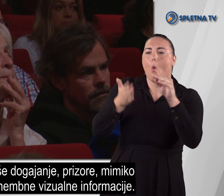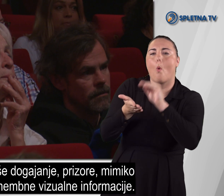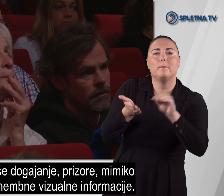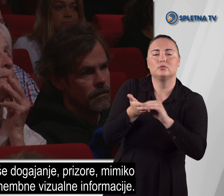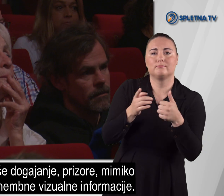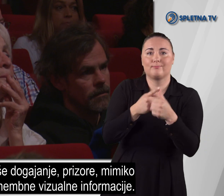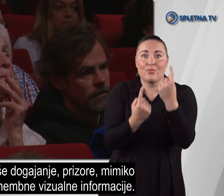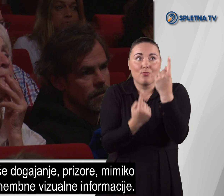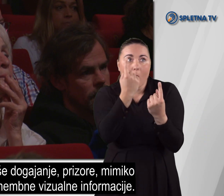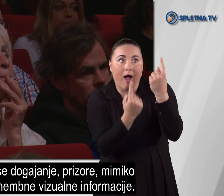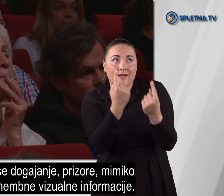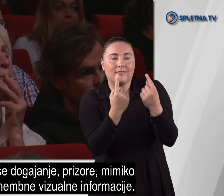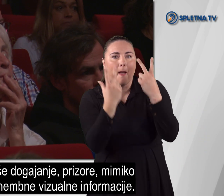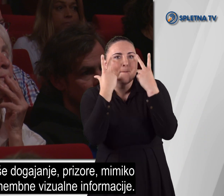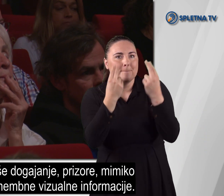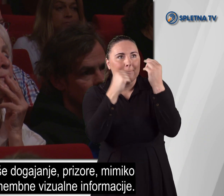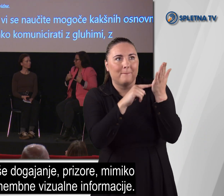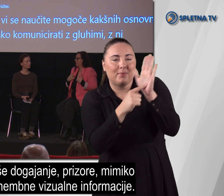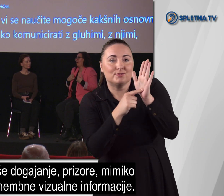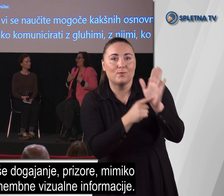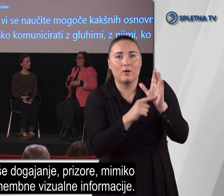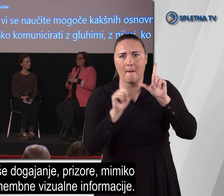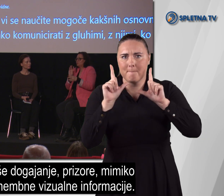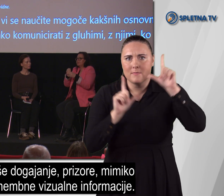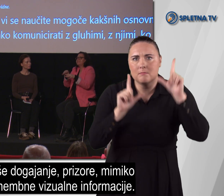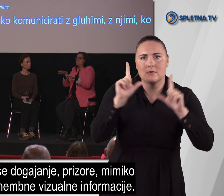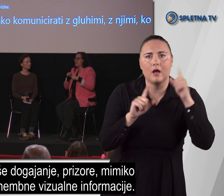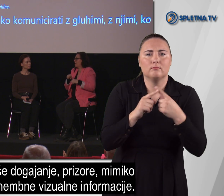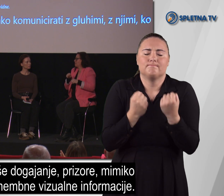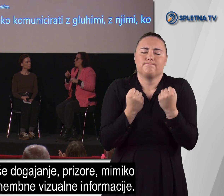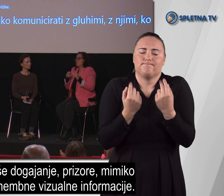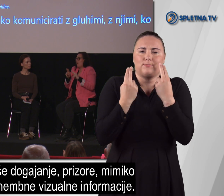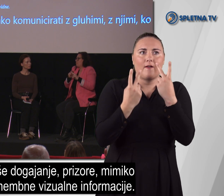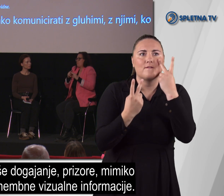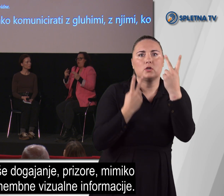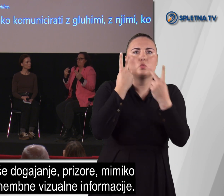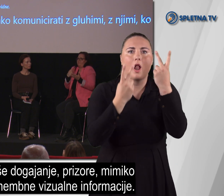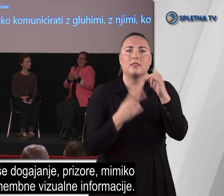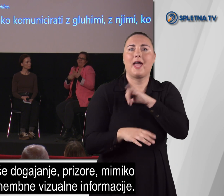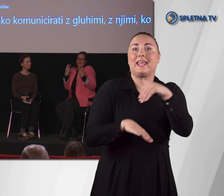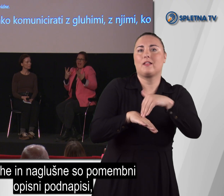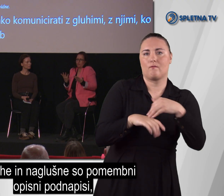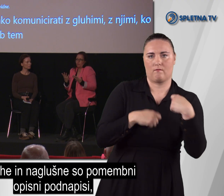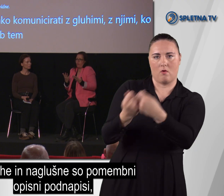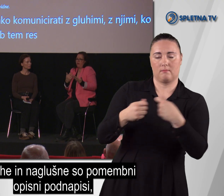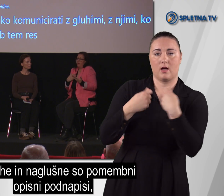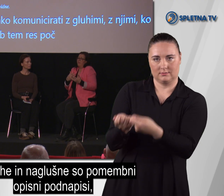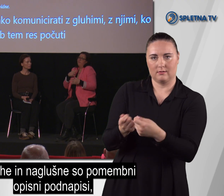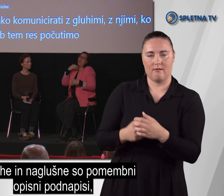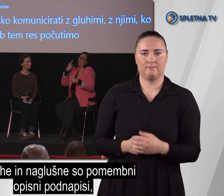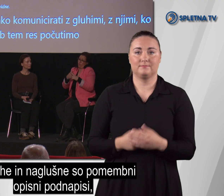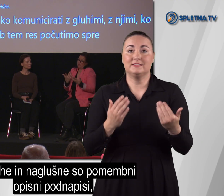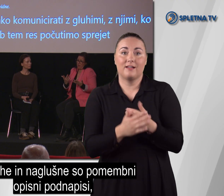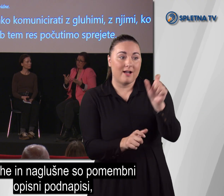ki opiše dogajanje, prizore, mimiko in pomembne vizualne informacije. Za gluhe in naglušne so